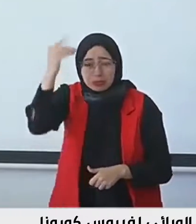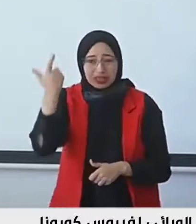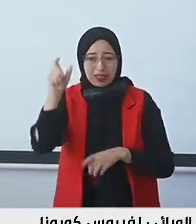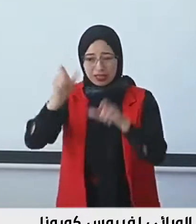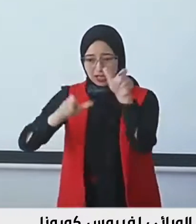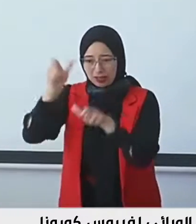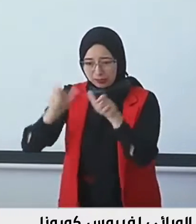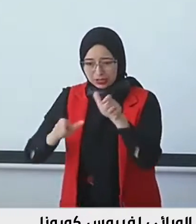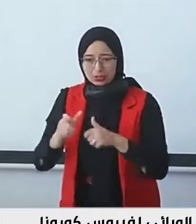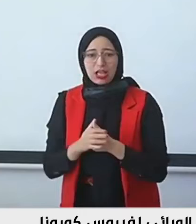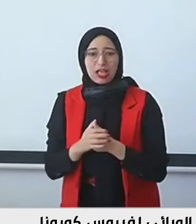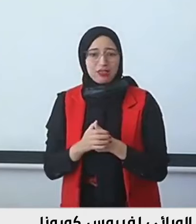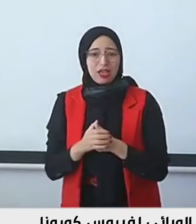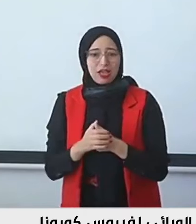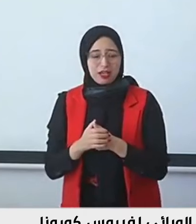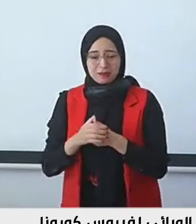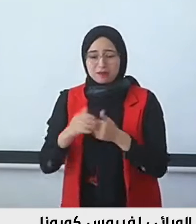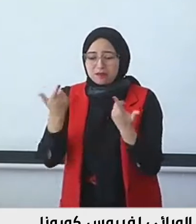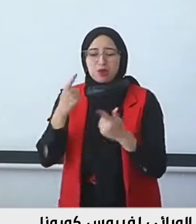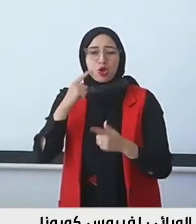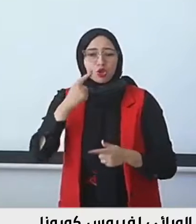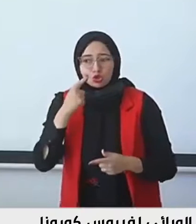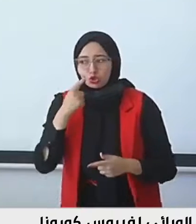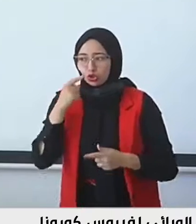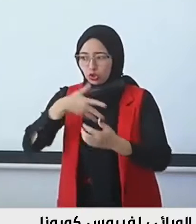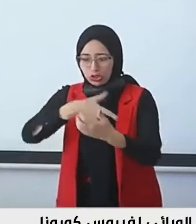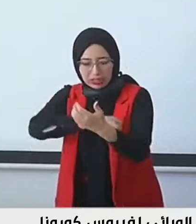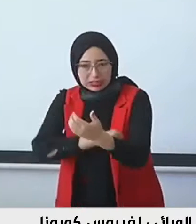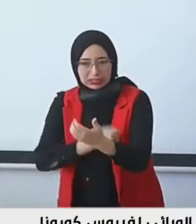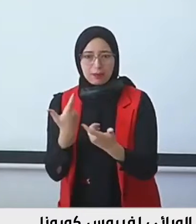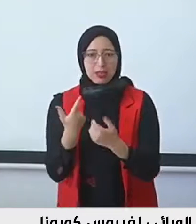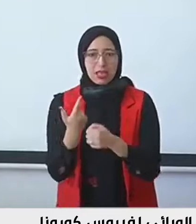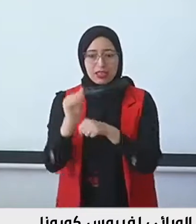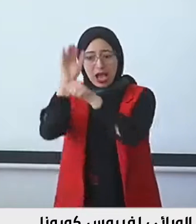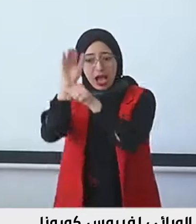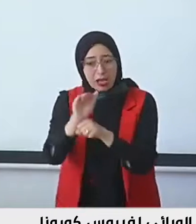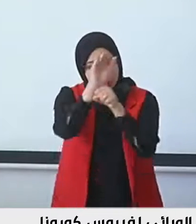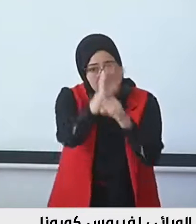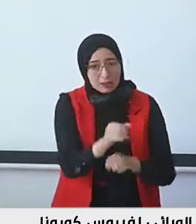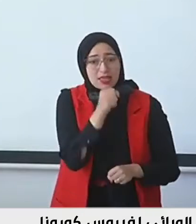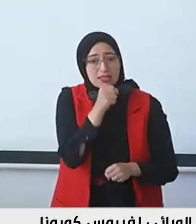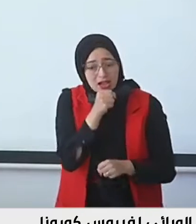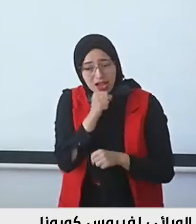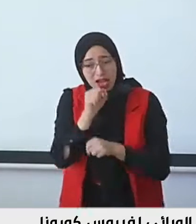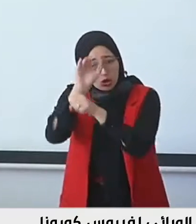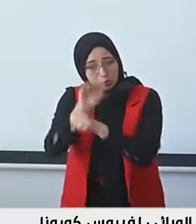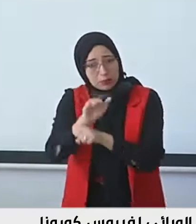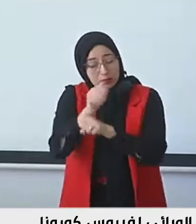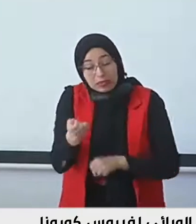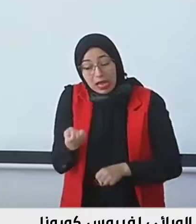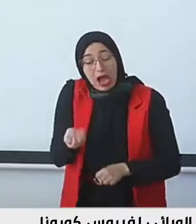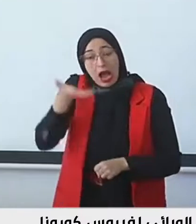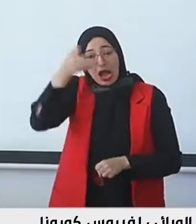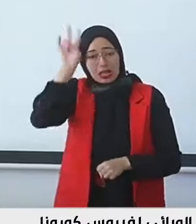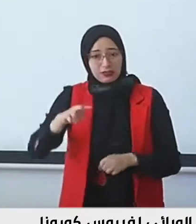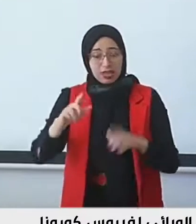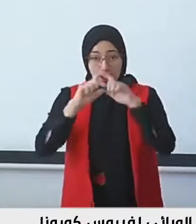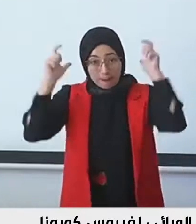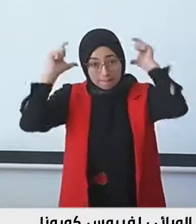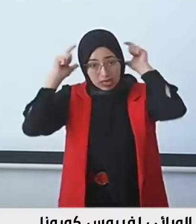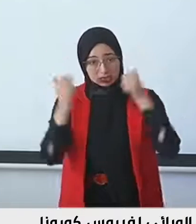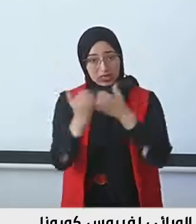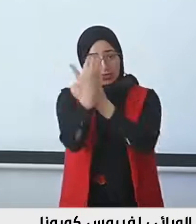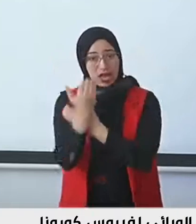الحاملين الأمراض المزمنة، هذا من كل لازم يحميو أنفسهم هما بيدهم، ونحميوهم احنا وقت نلبسوا الكمامة،